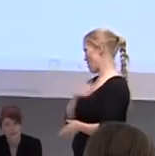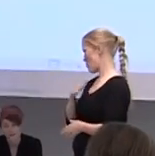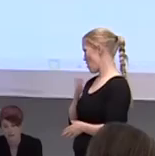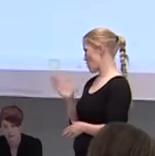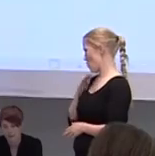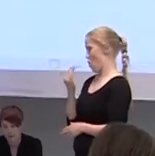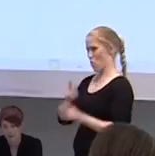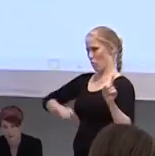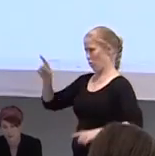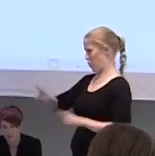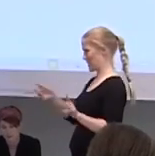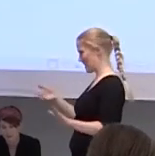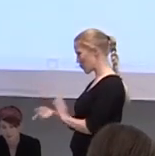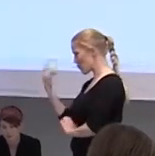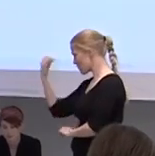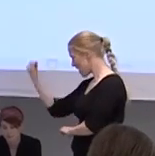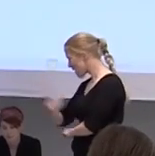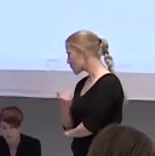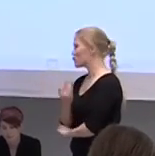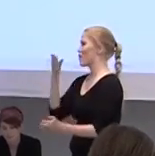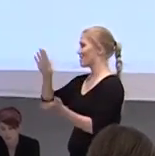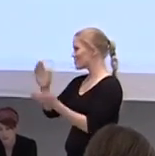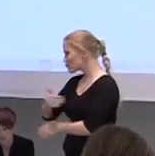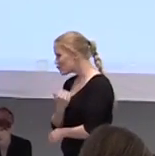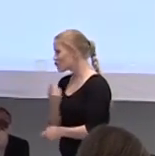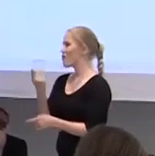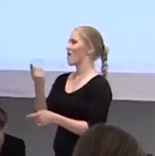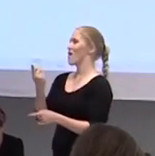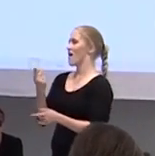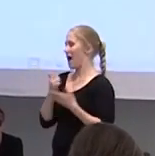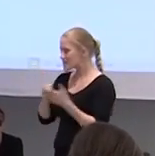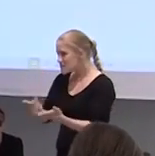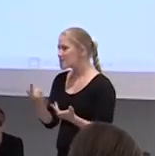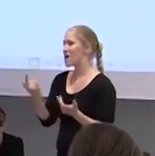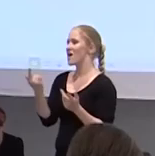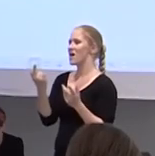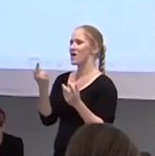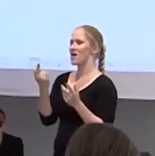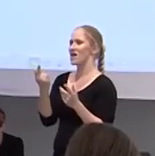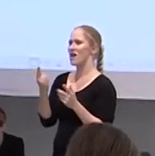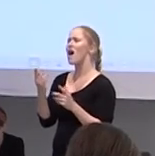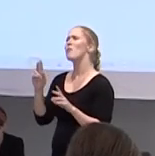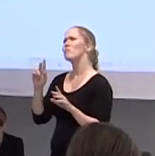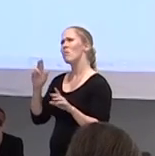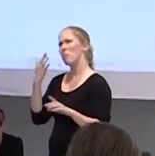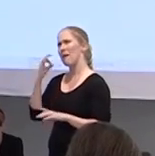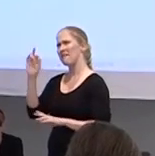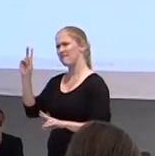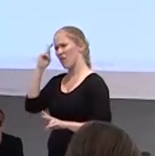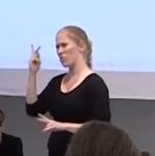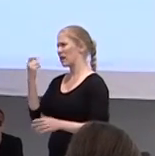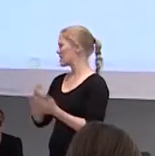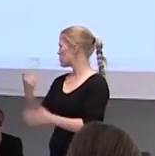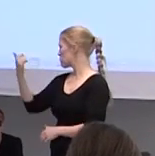zástupci základních škol, zástupci středních škol, byli jsme tam asistenty pedagogů, byla tam paní z fakulty primárního